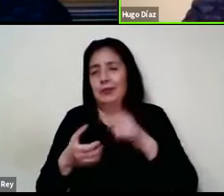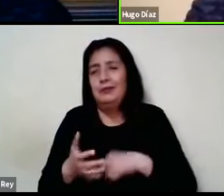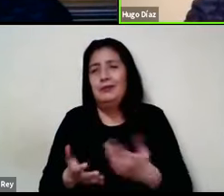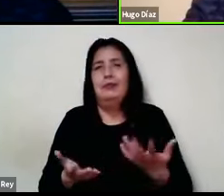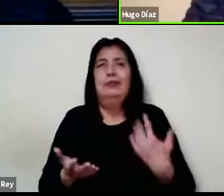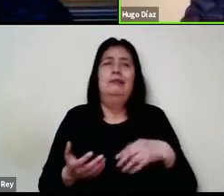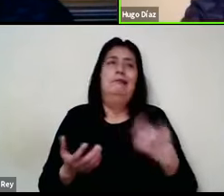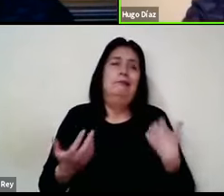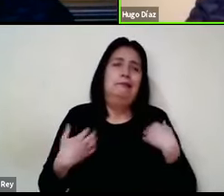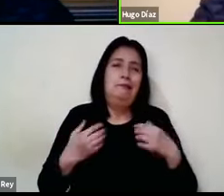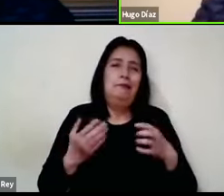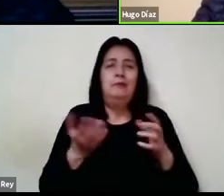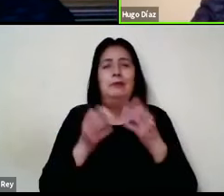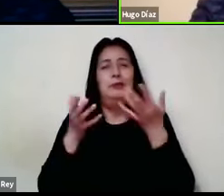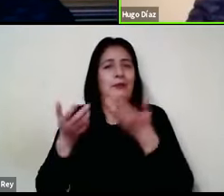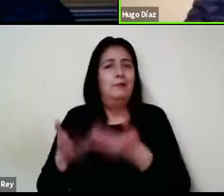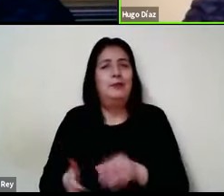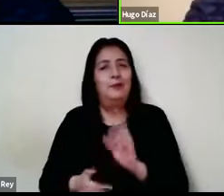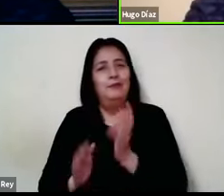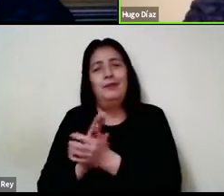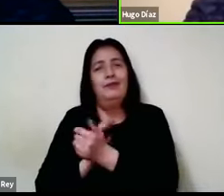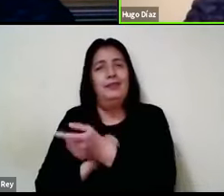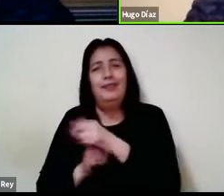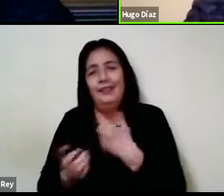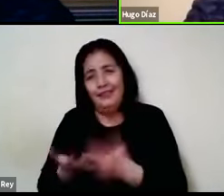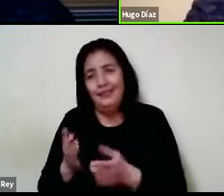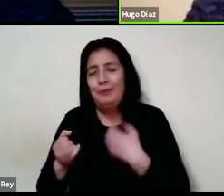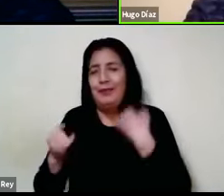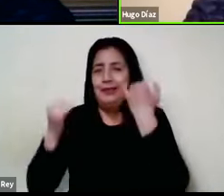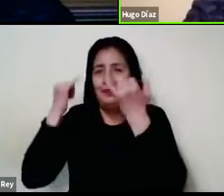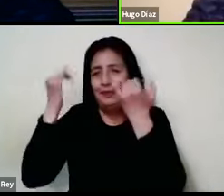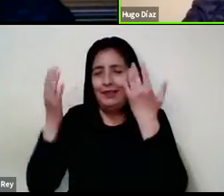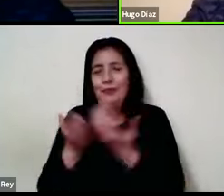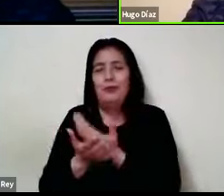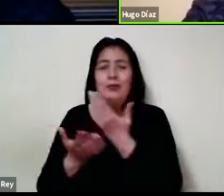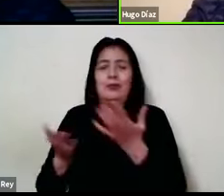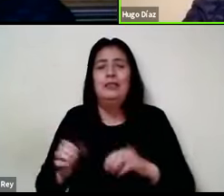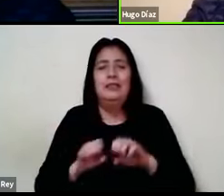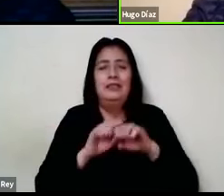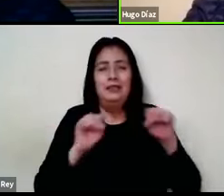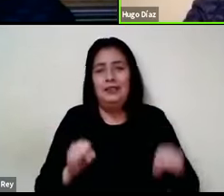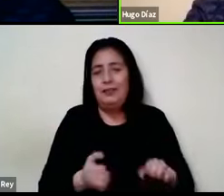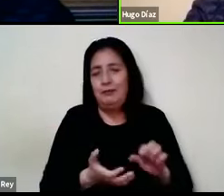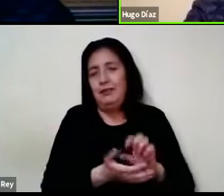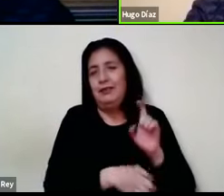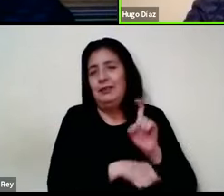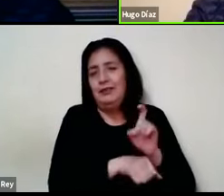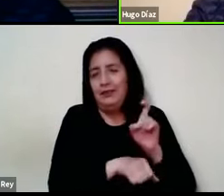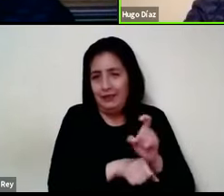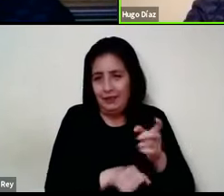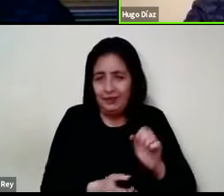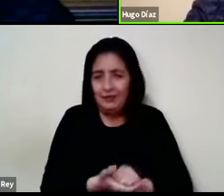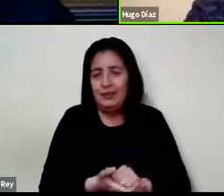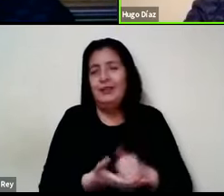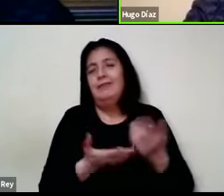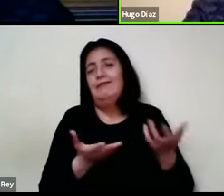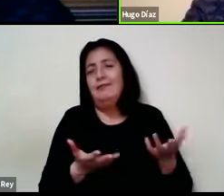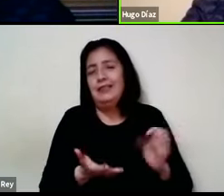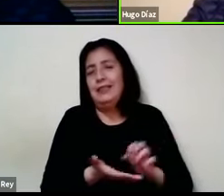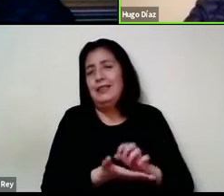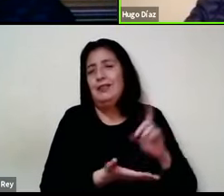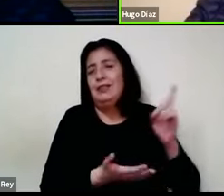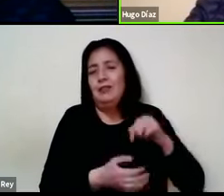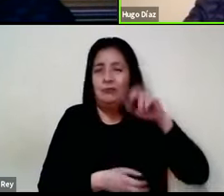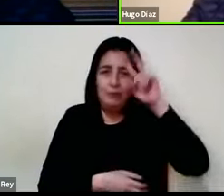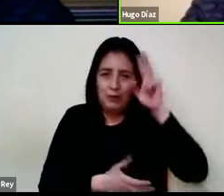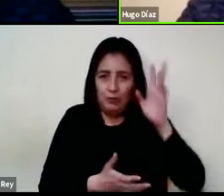burocracia, en realidad vas a perder mucha capacidad de innovación. Yo creo que el sistema educativo, la educación